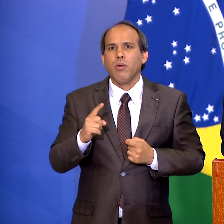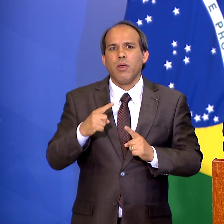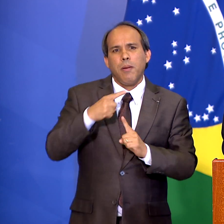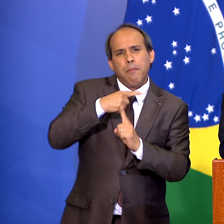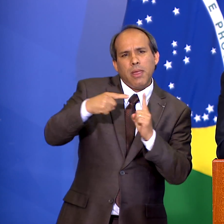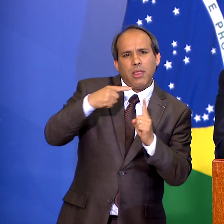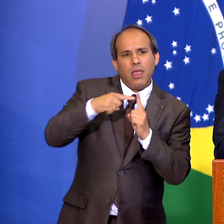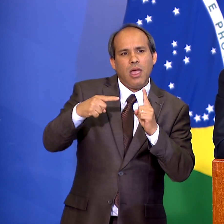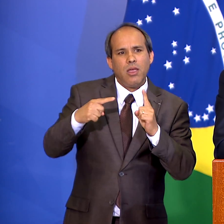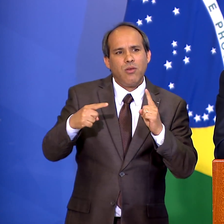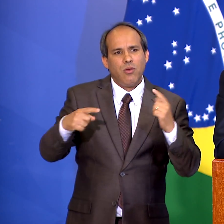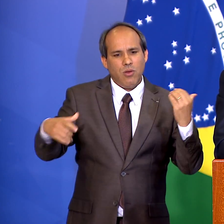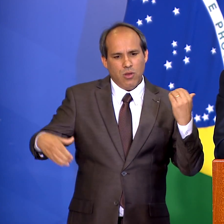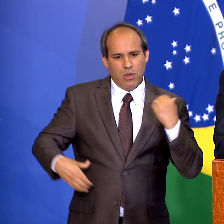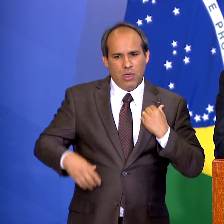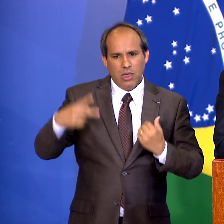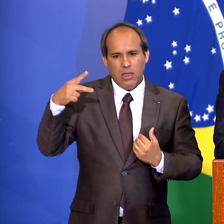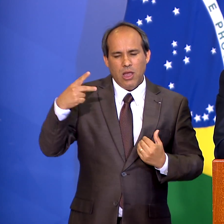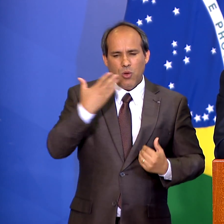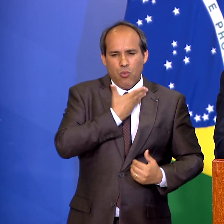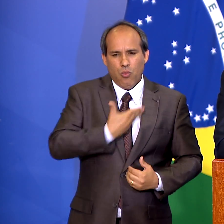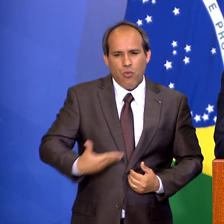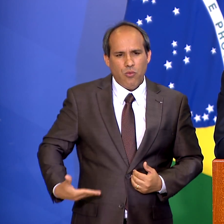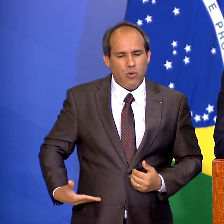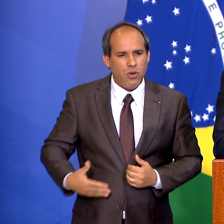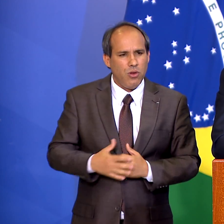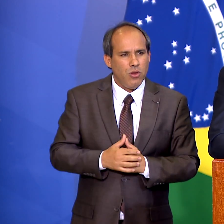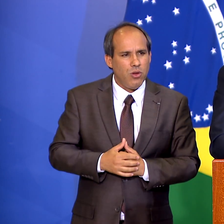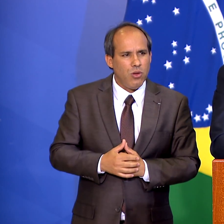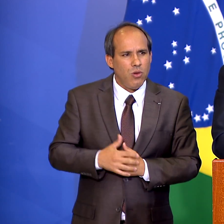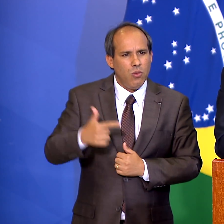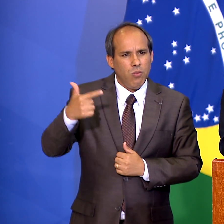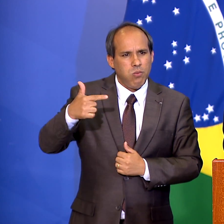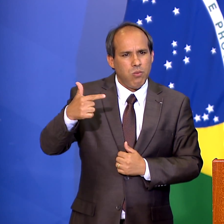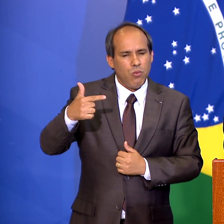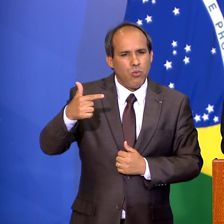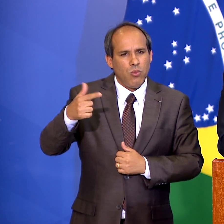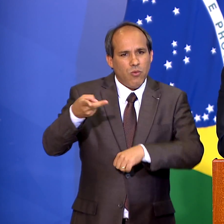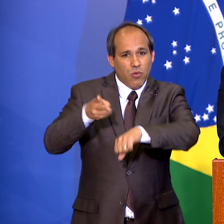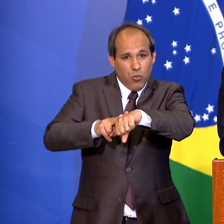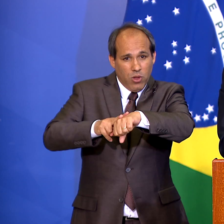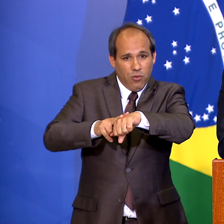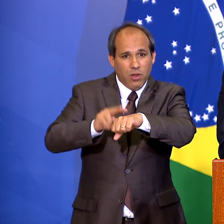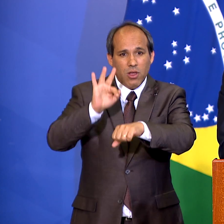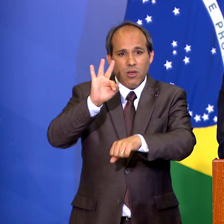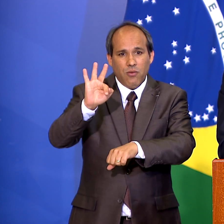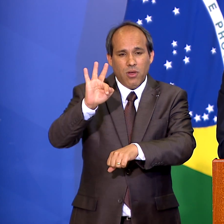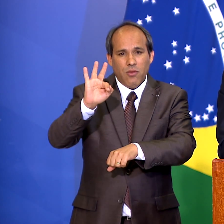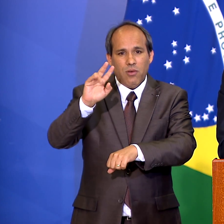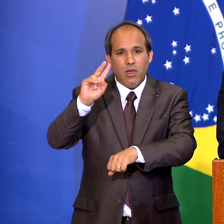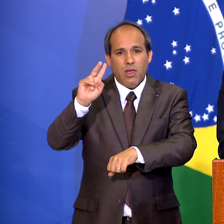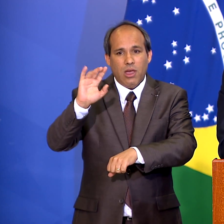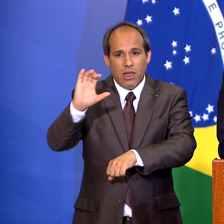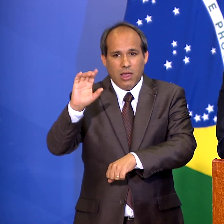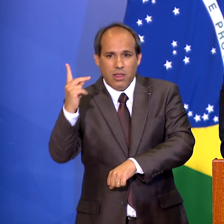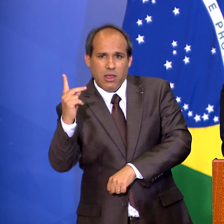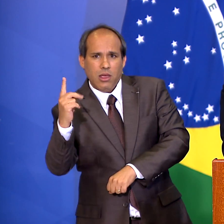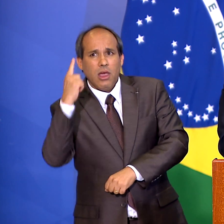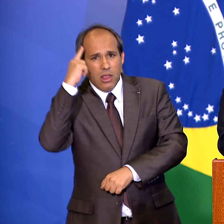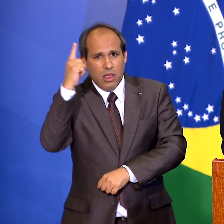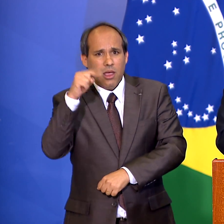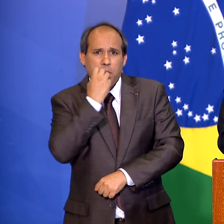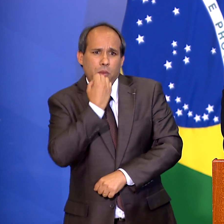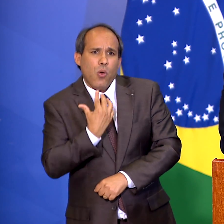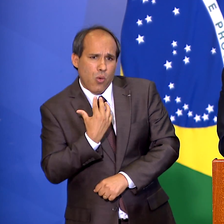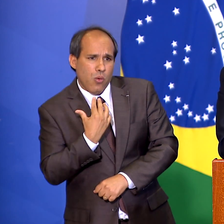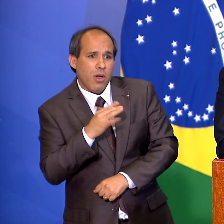mandato, no final do governo FHC, segundo mandato de FHC. A ideia é boa, né?